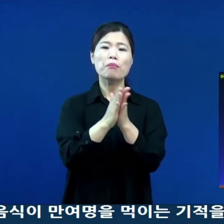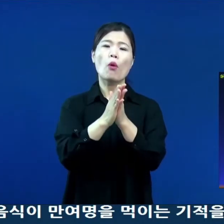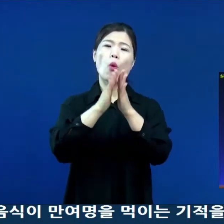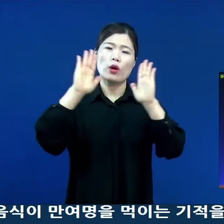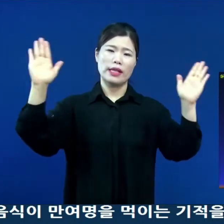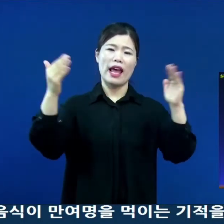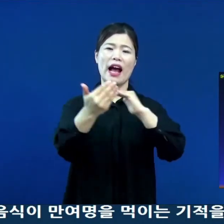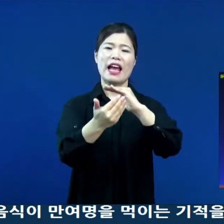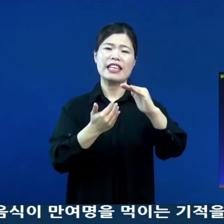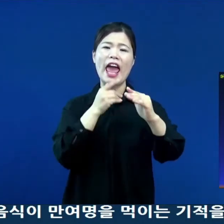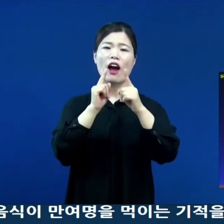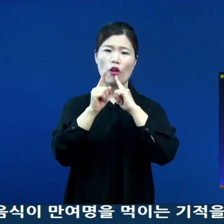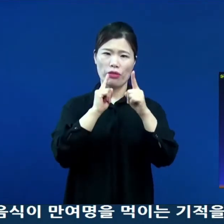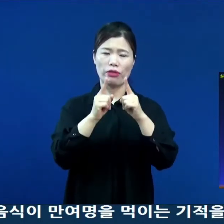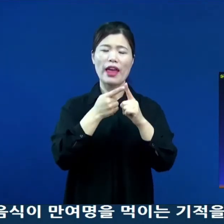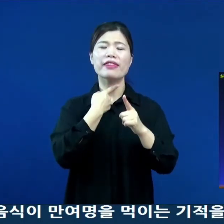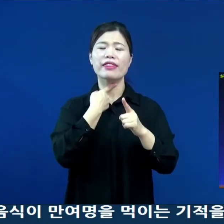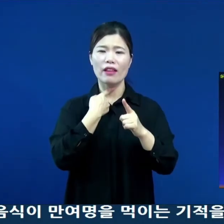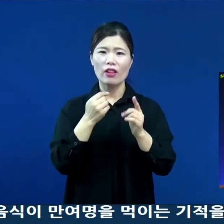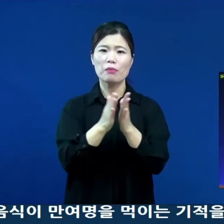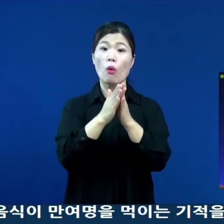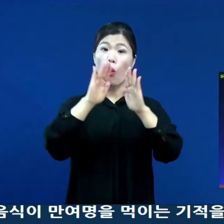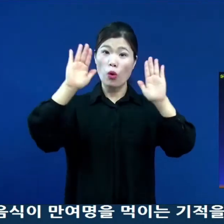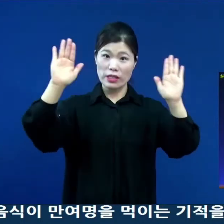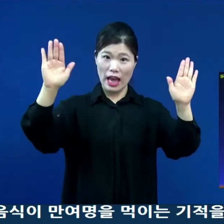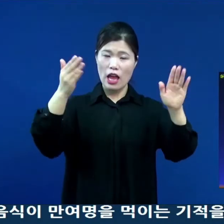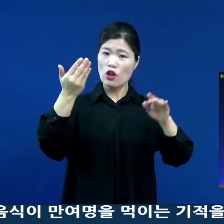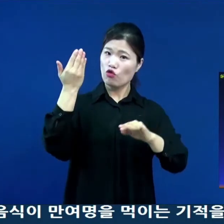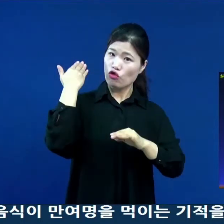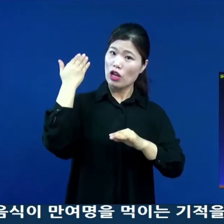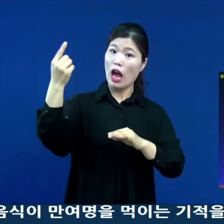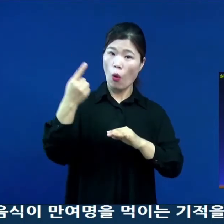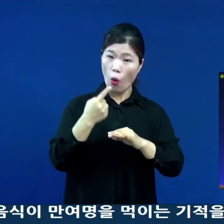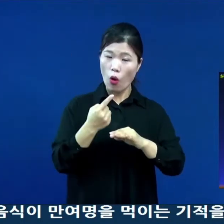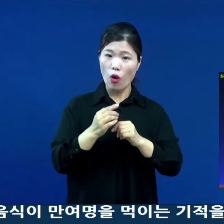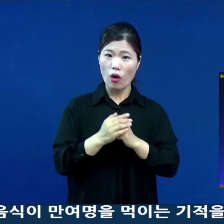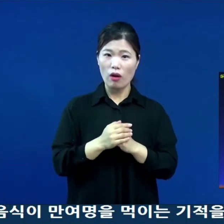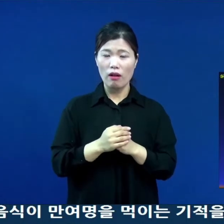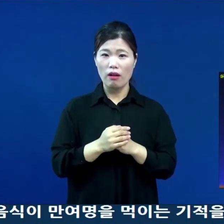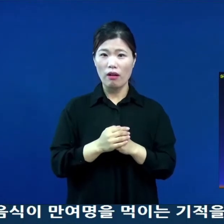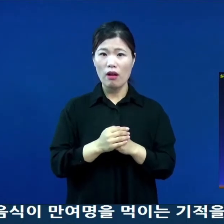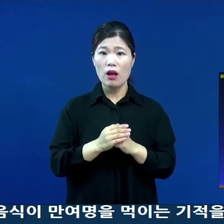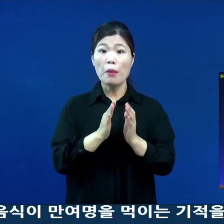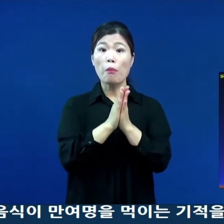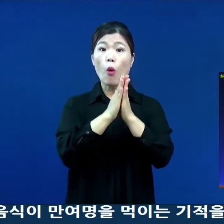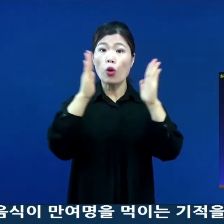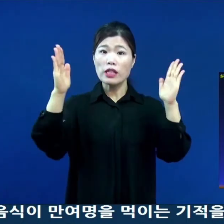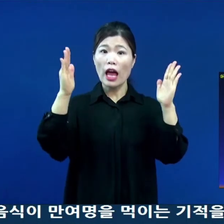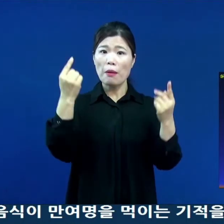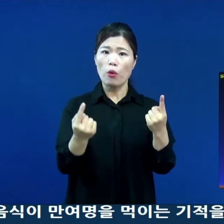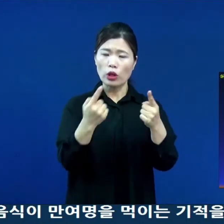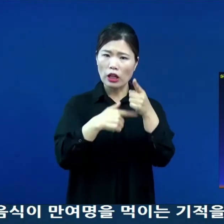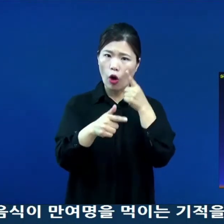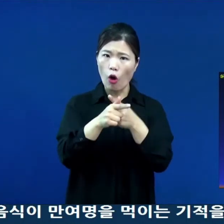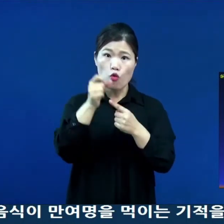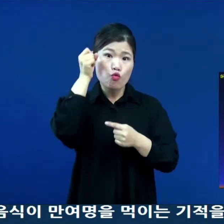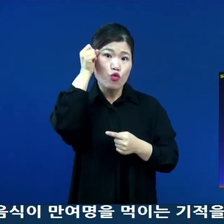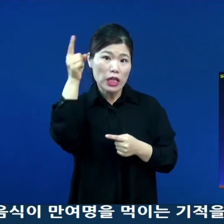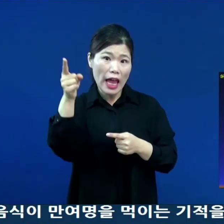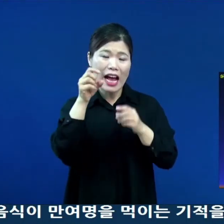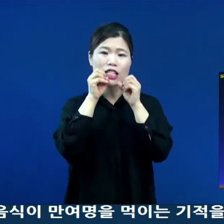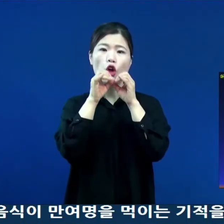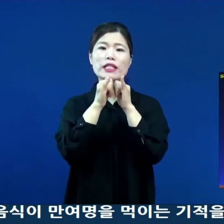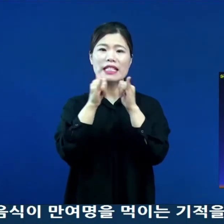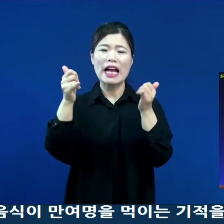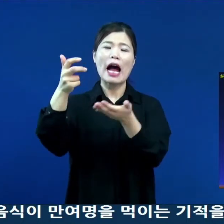예언했던 모세 뒤에 올 모세 자기와 같은, 실제로 모세보다 더 위대한 선지자